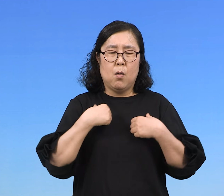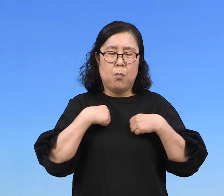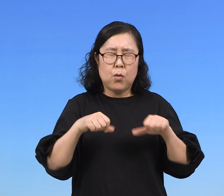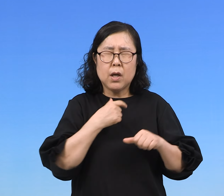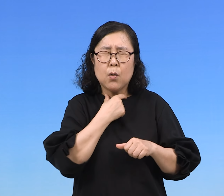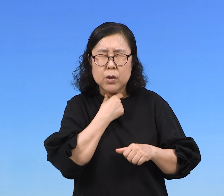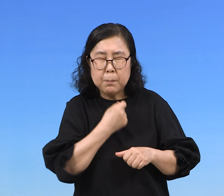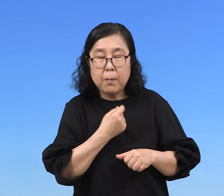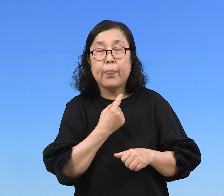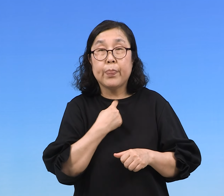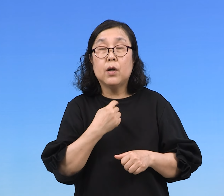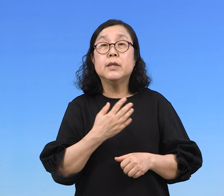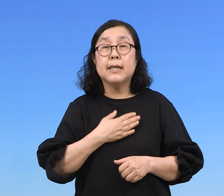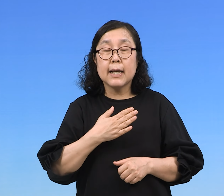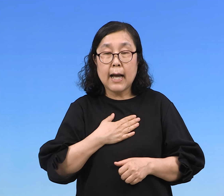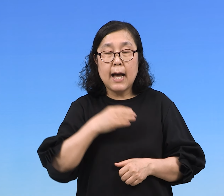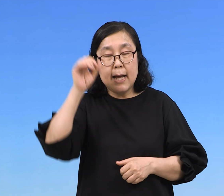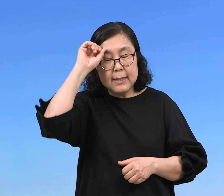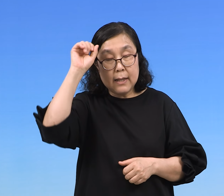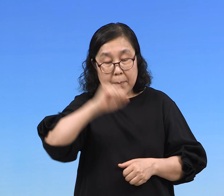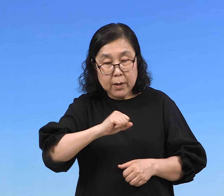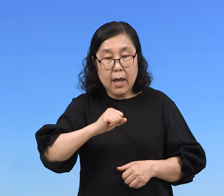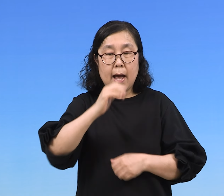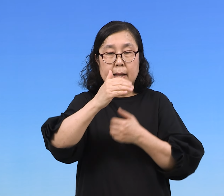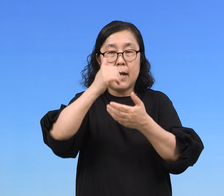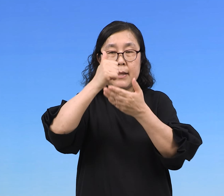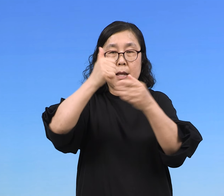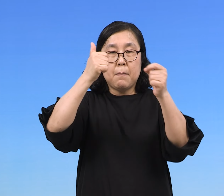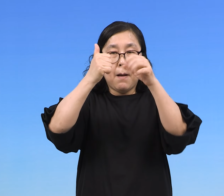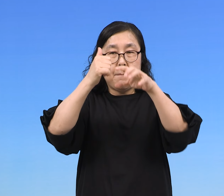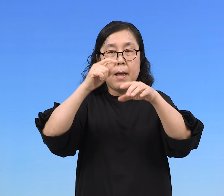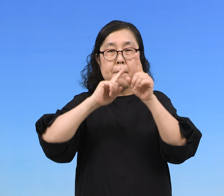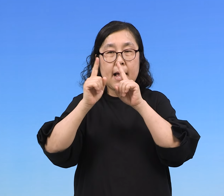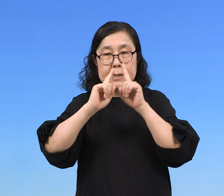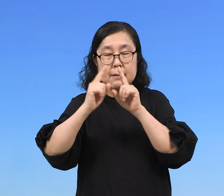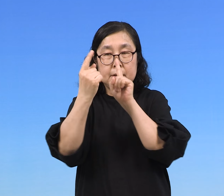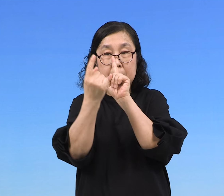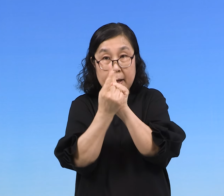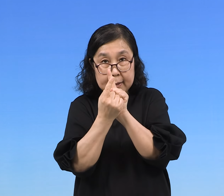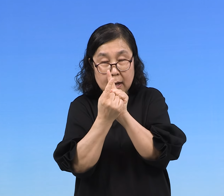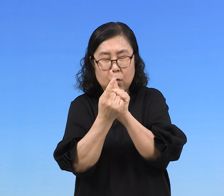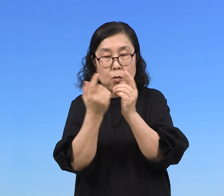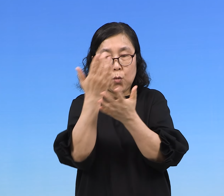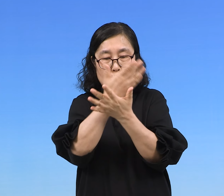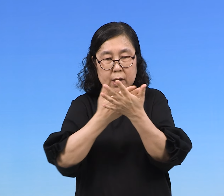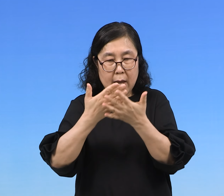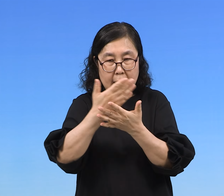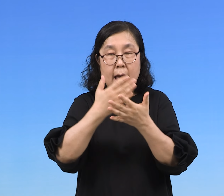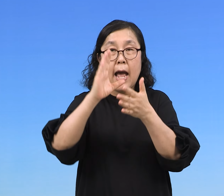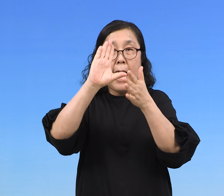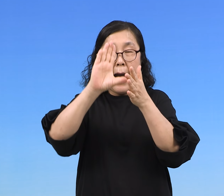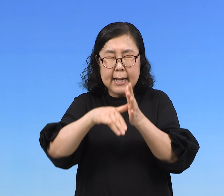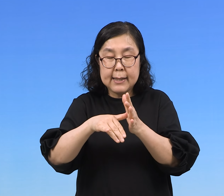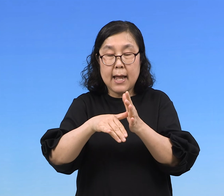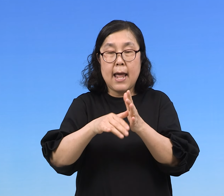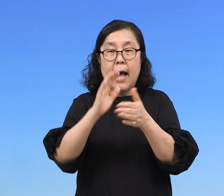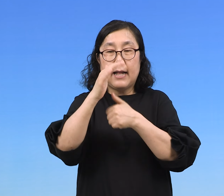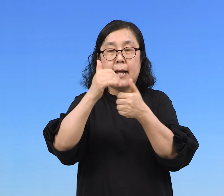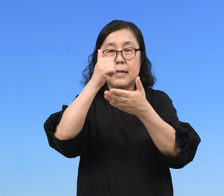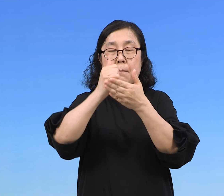제가 이런 새벽에 하나님 앞에 말씀을 대면할 때 그 말씀이, 그 새벽에 만나는 말씀이